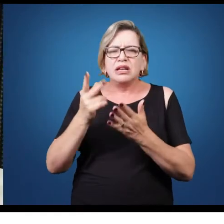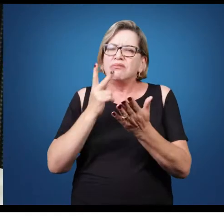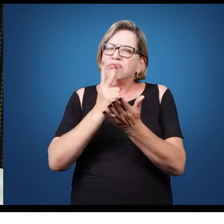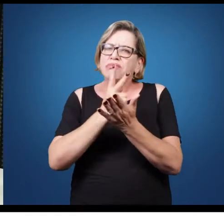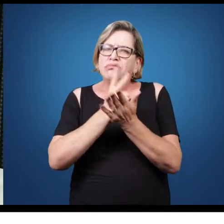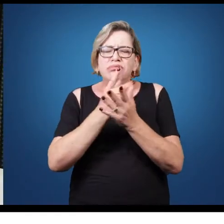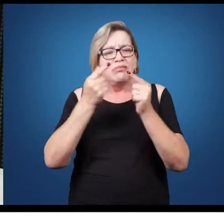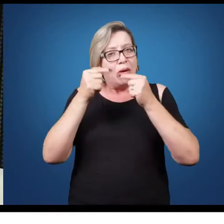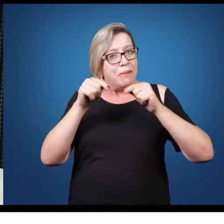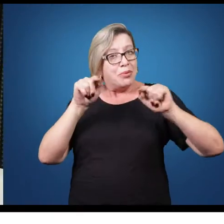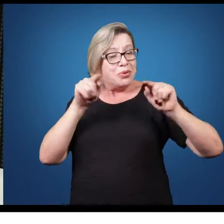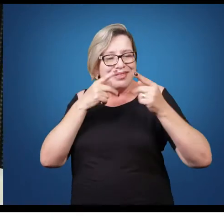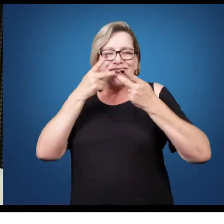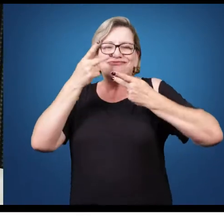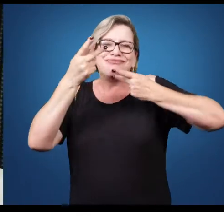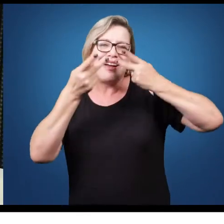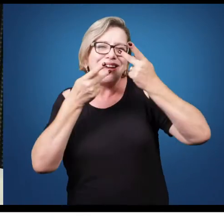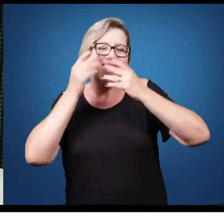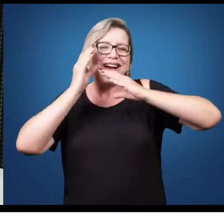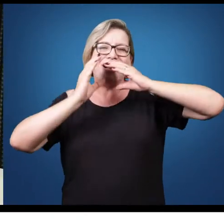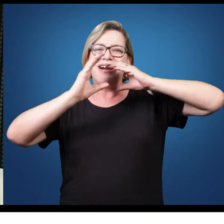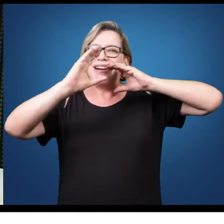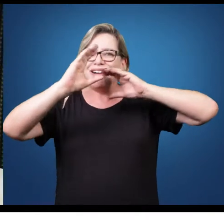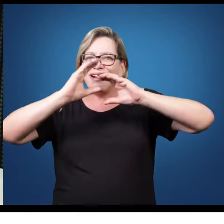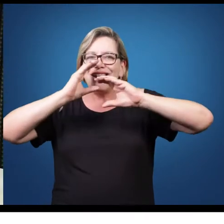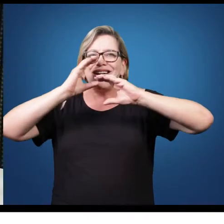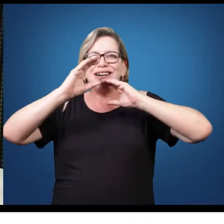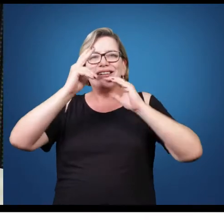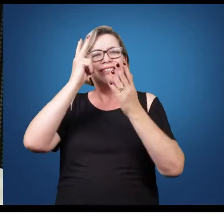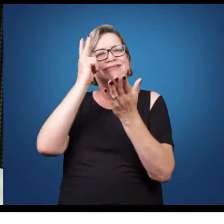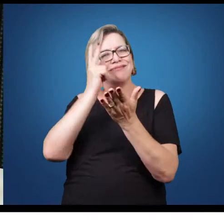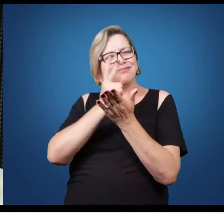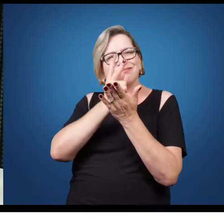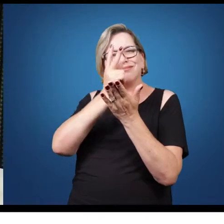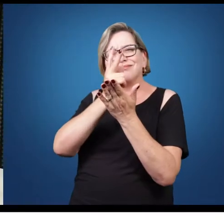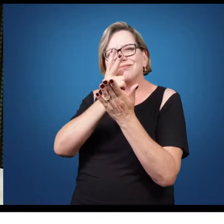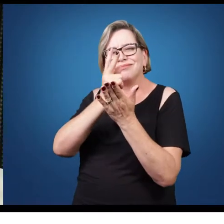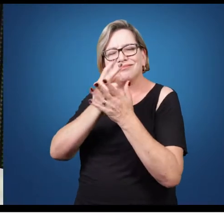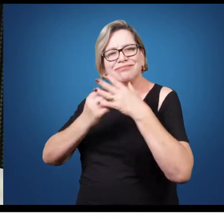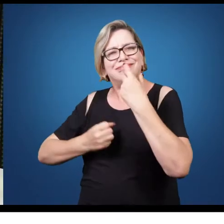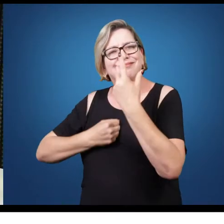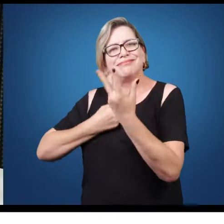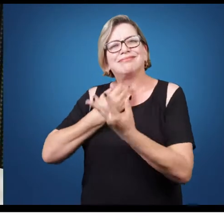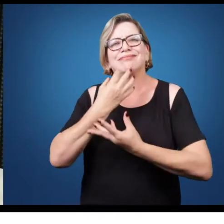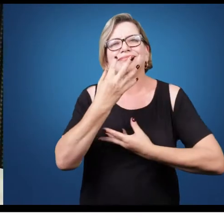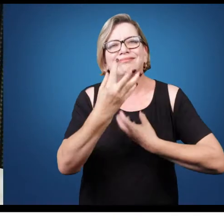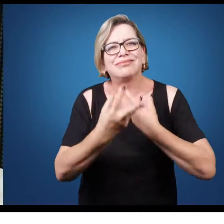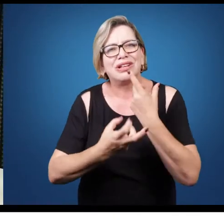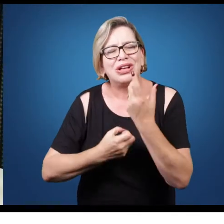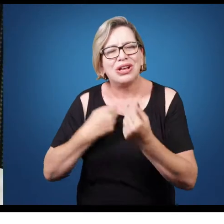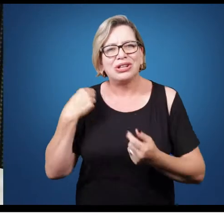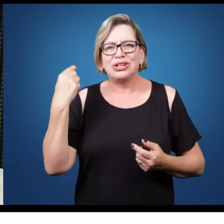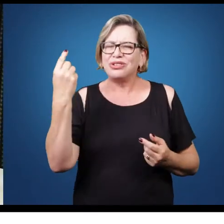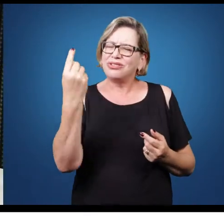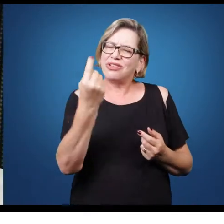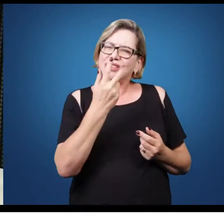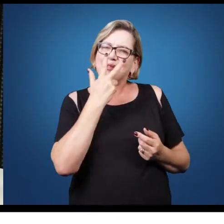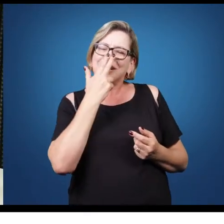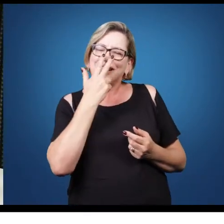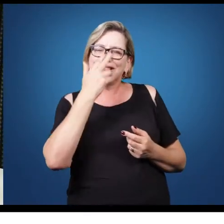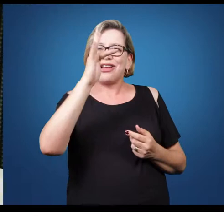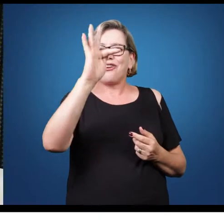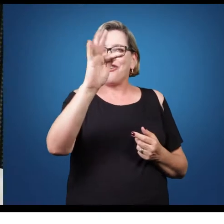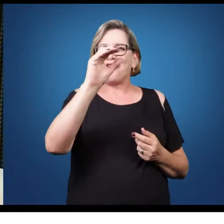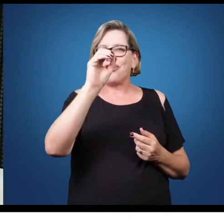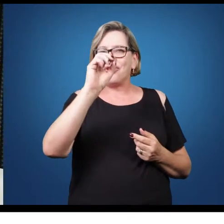geralmente é cantada é e que sempre teve a impressão que nós cometemos e folclórica